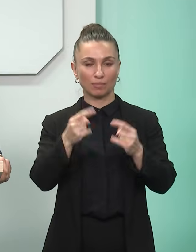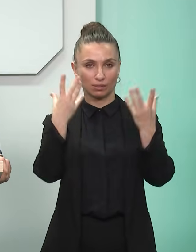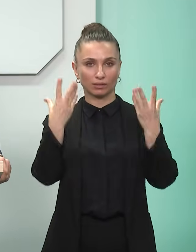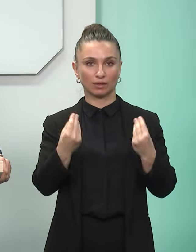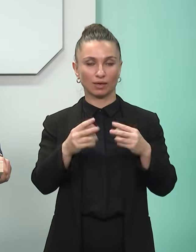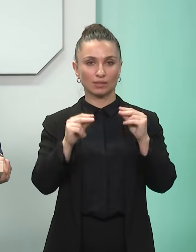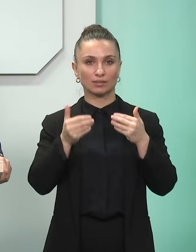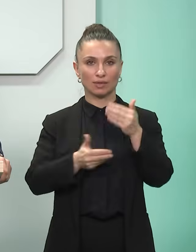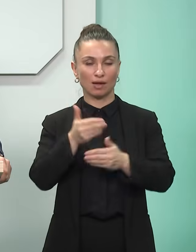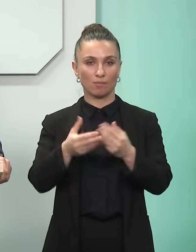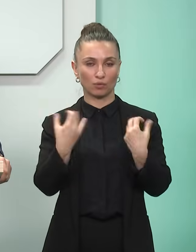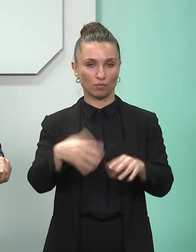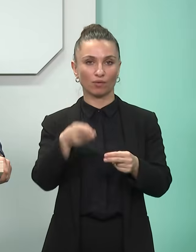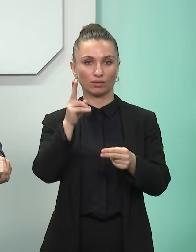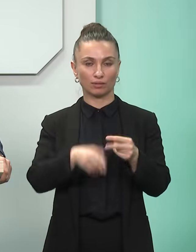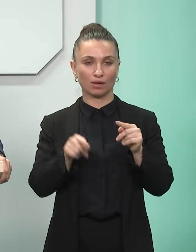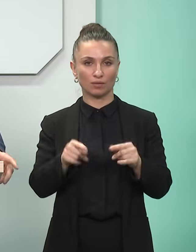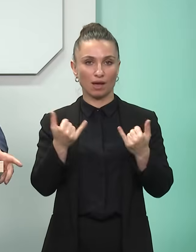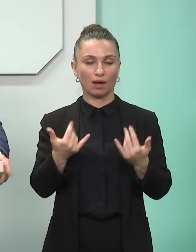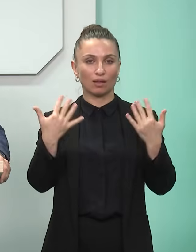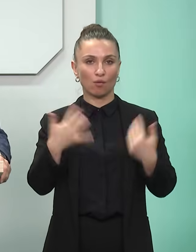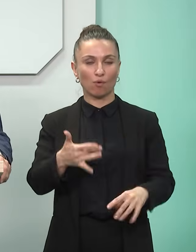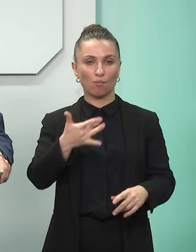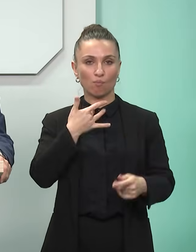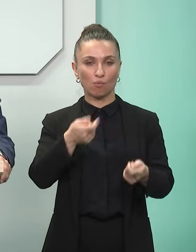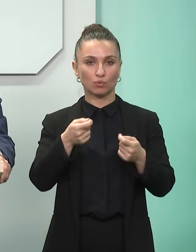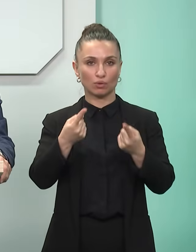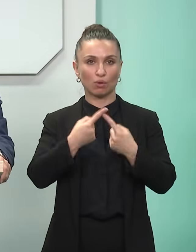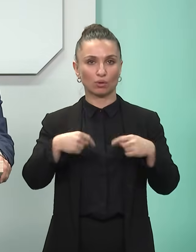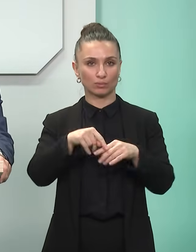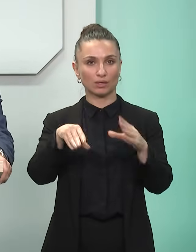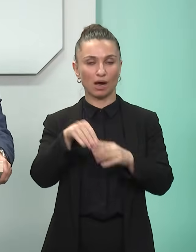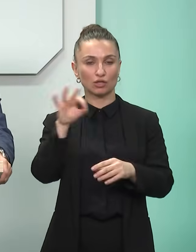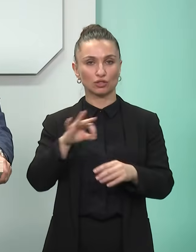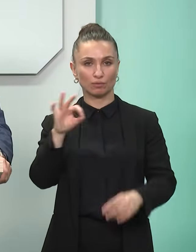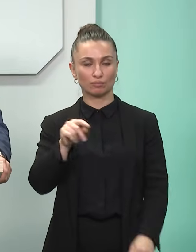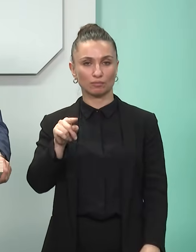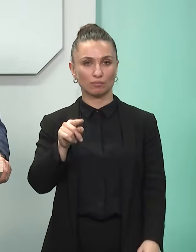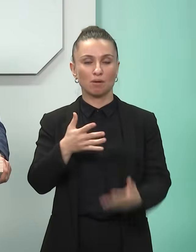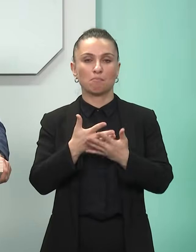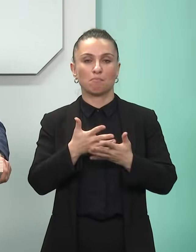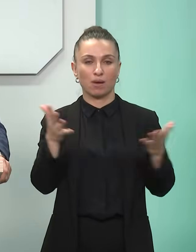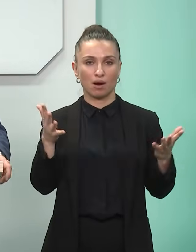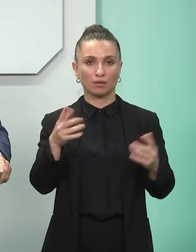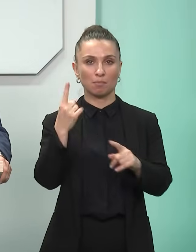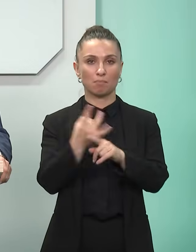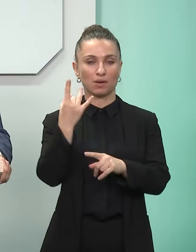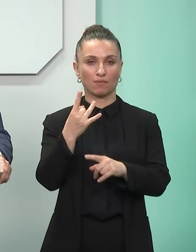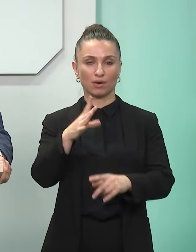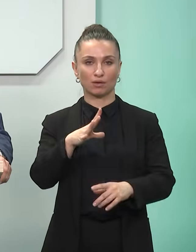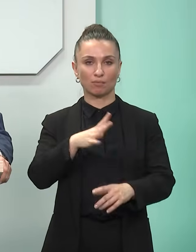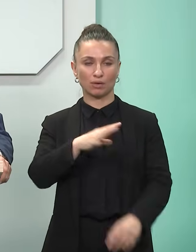დღე წარმატებით დაასრულა. ახლა უკვე მუნიციპალიტეტის ორგანოთა არჩევნებში ფართო მასშტაბით პირველად